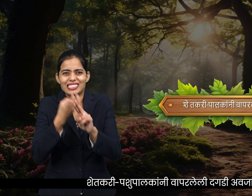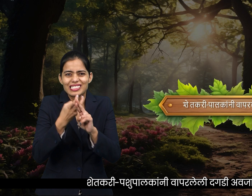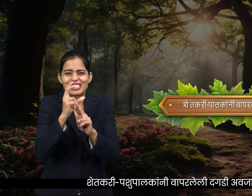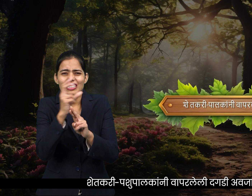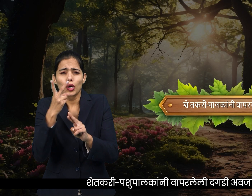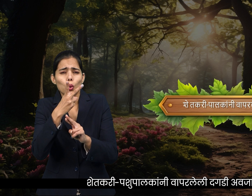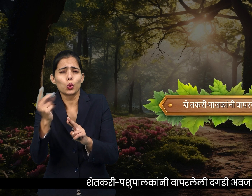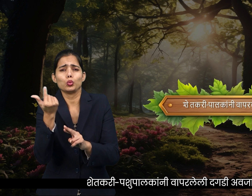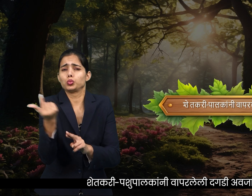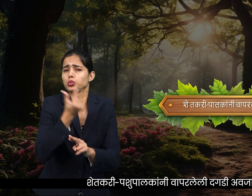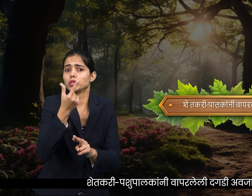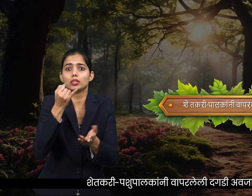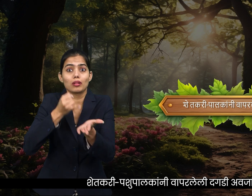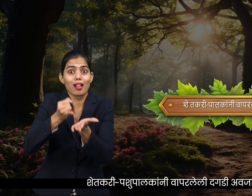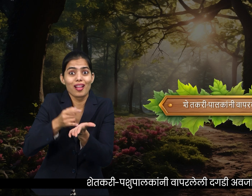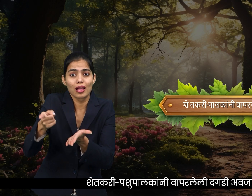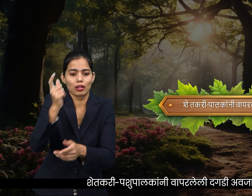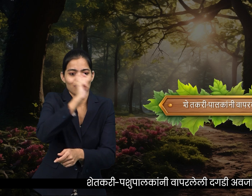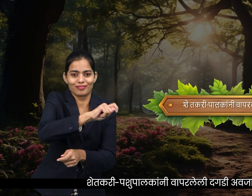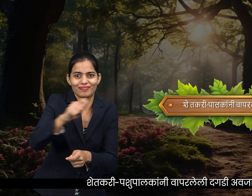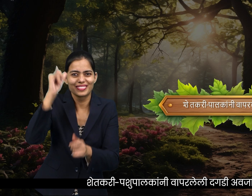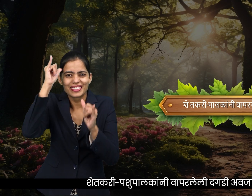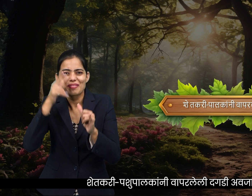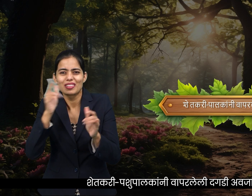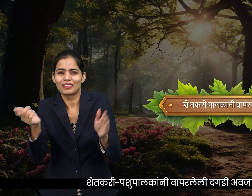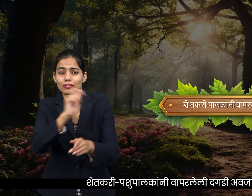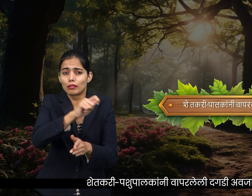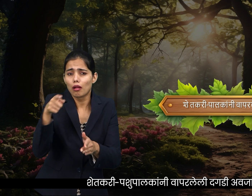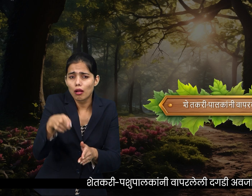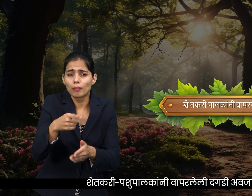शेतकरी पशुपालकांनी वापरलेली दगडी अवजारे.